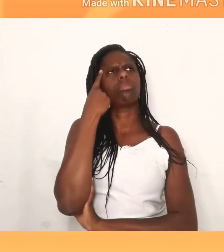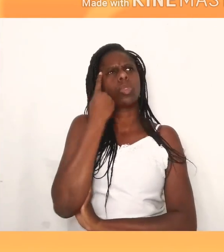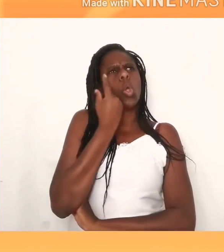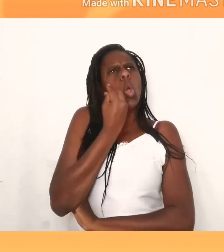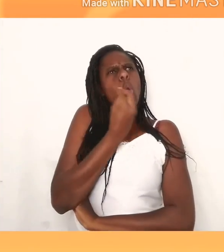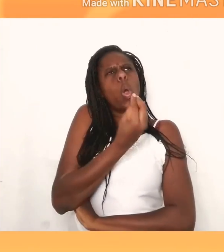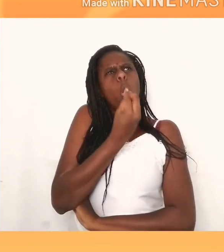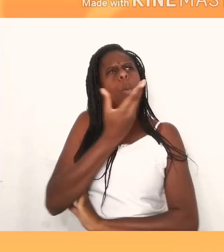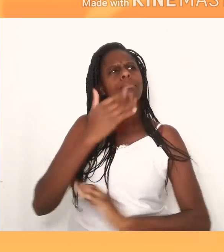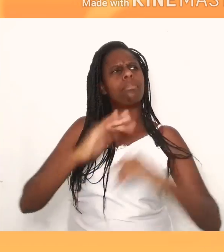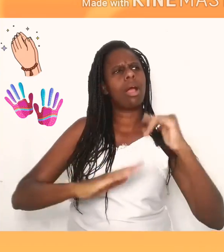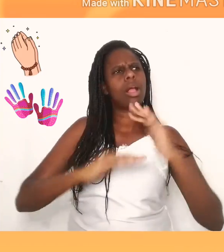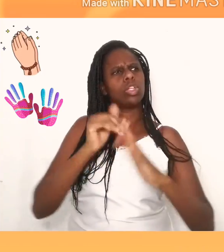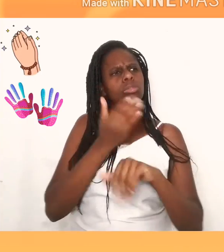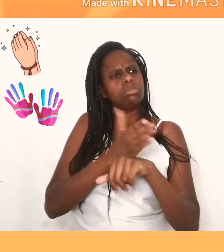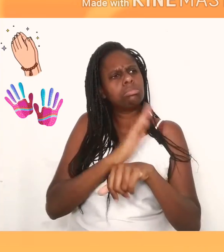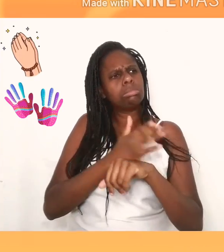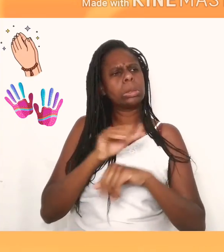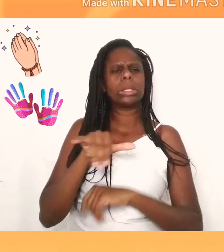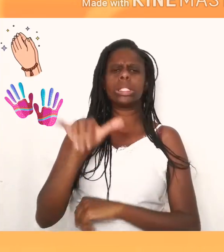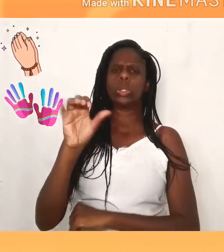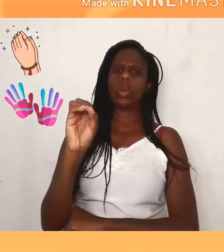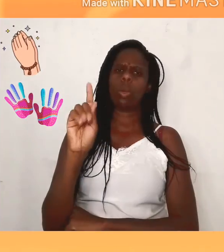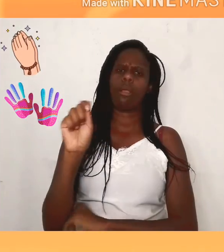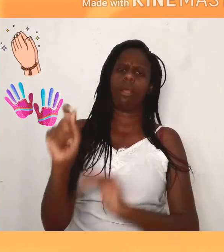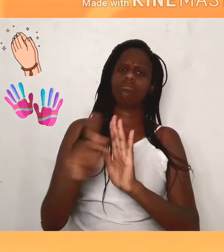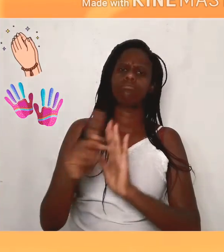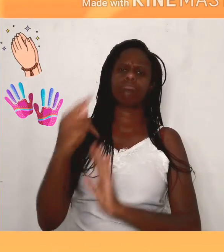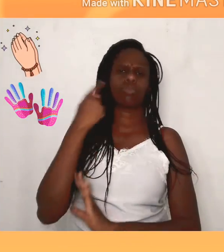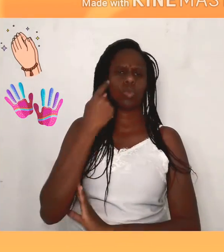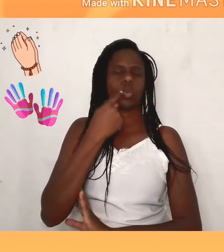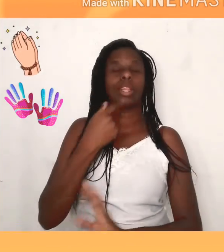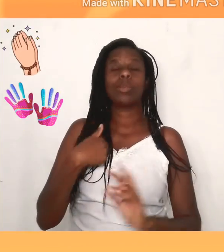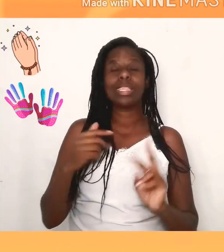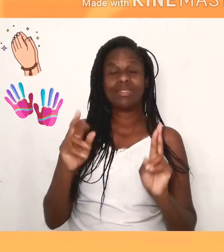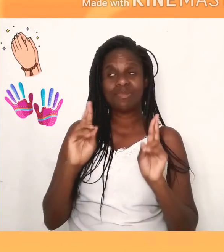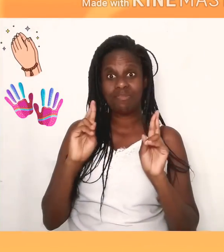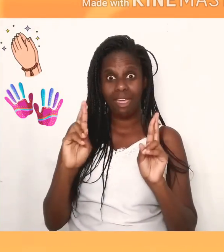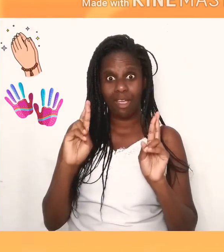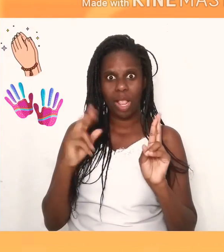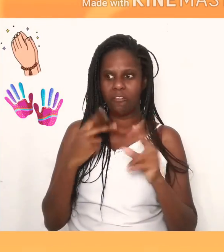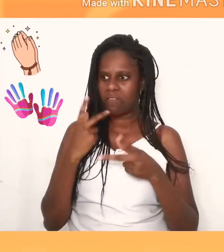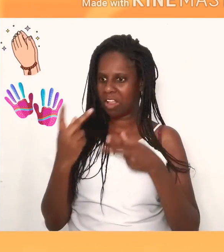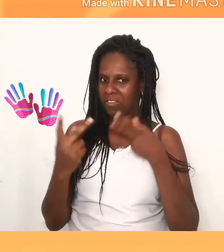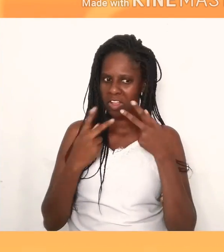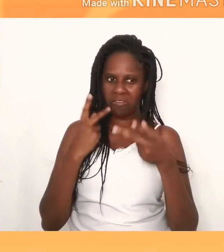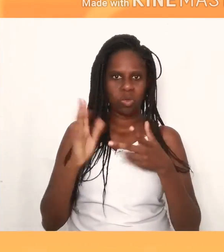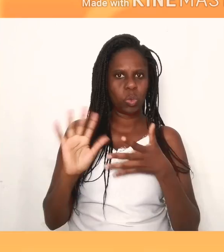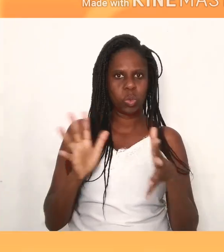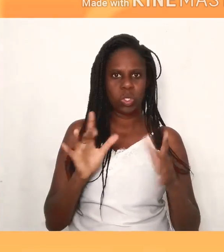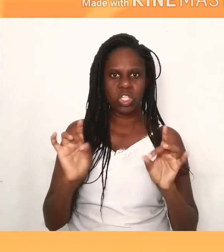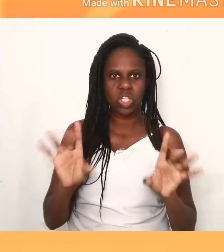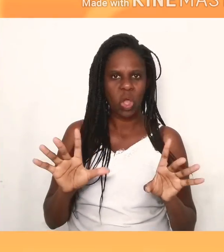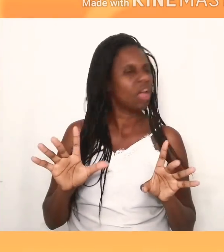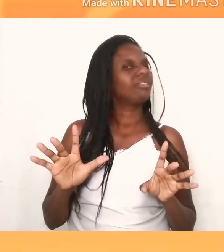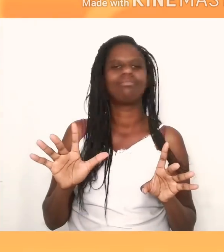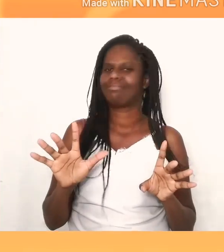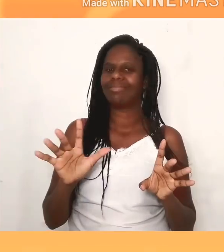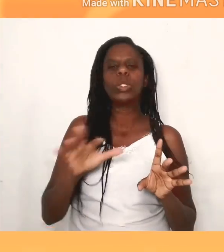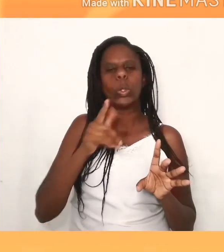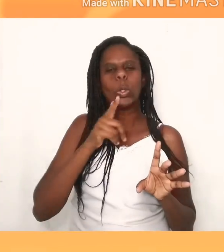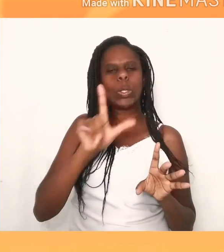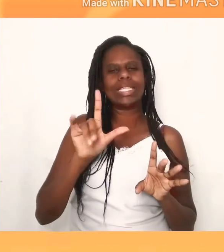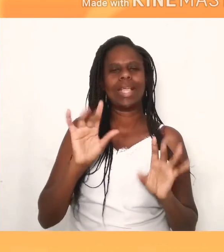comecei a pensar como seria, né? Então, tomara que a gente, além de falar, em dado momento a gente